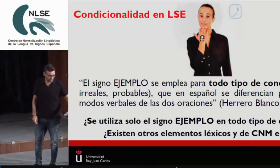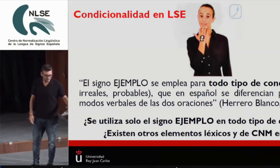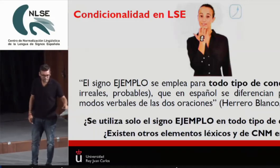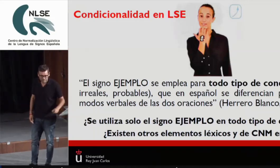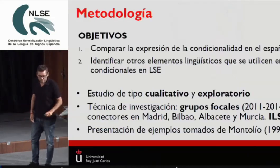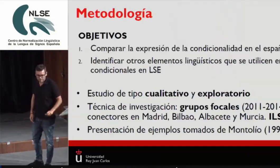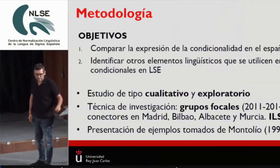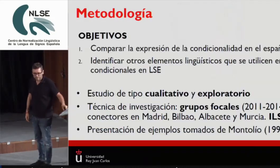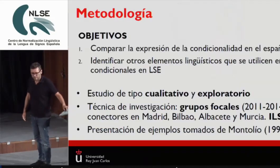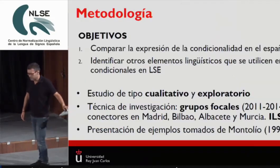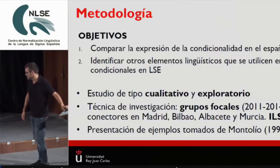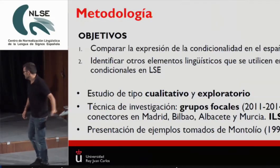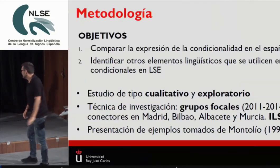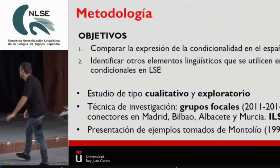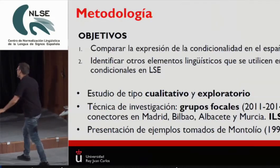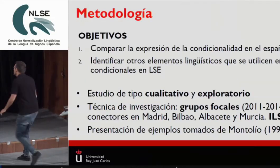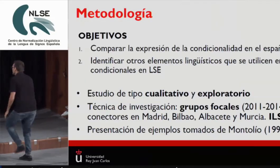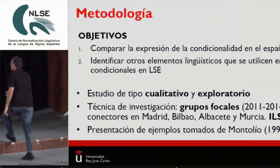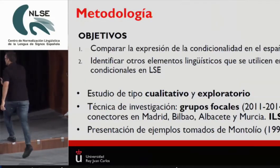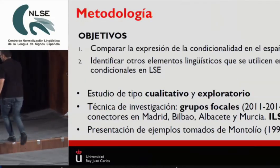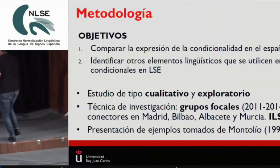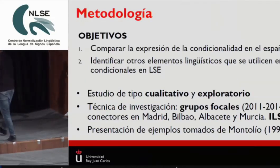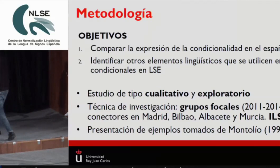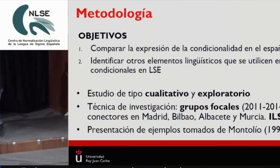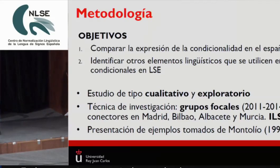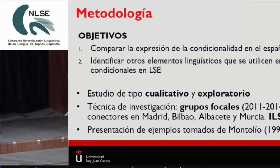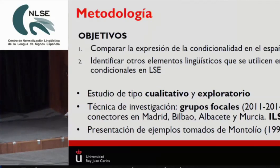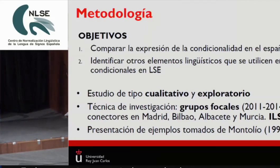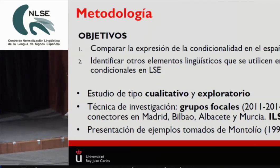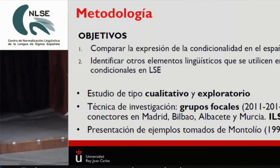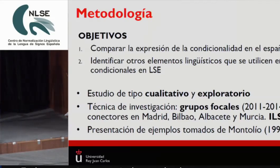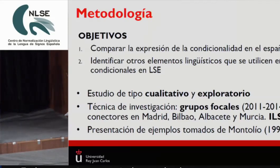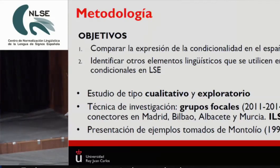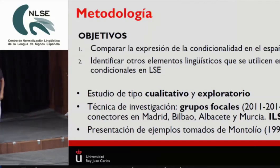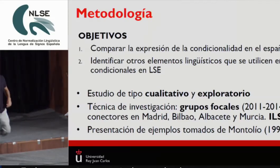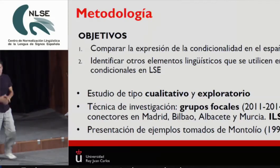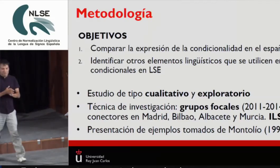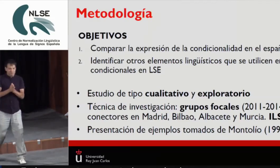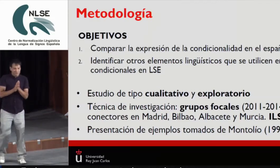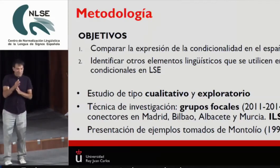un análisis un poco más en profundidad, que es lo que va a explicar ahora Nizar.